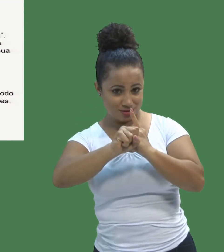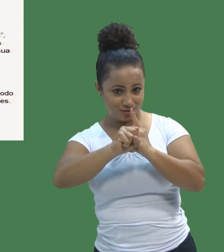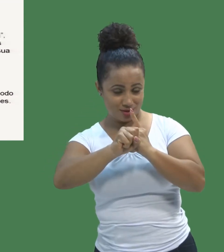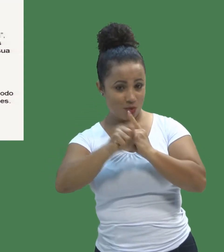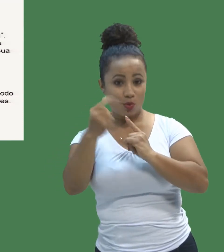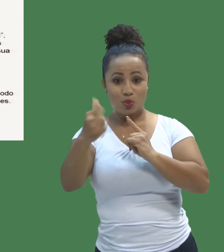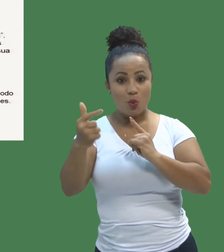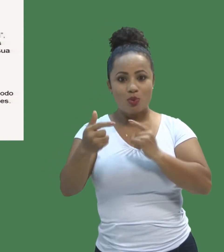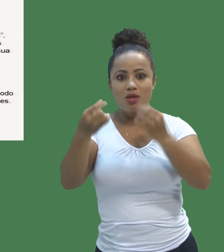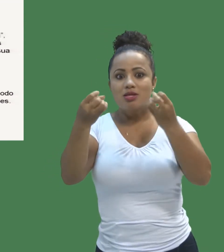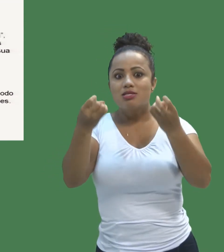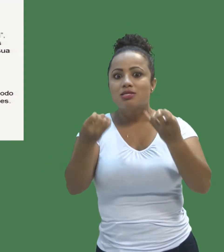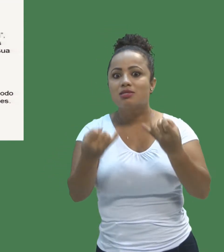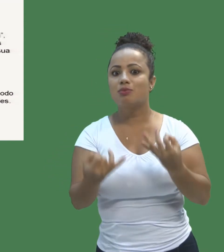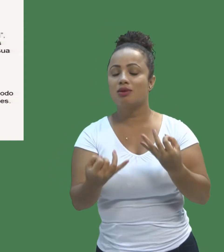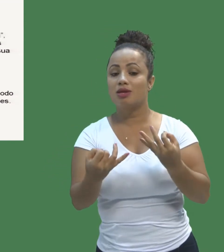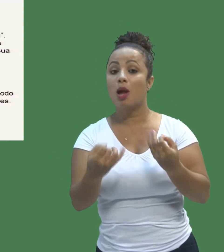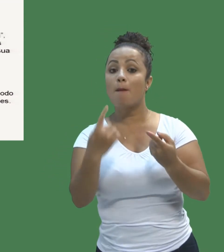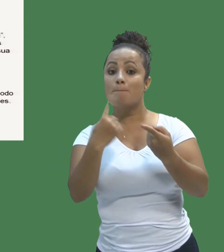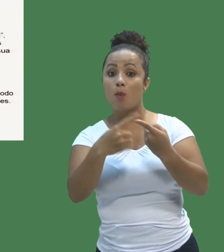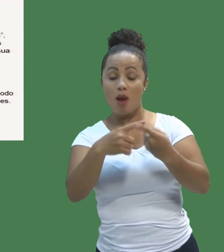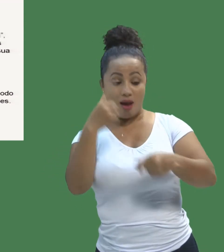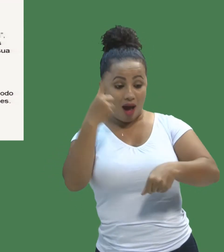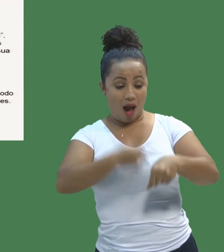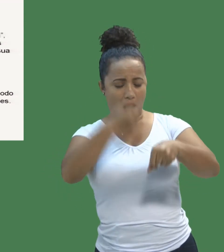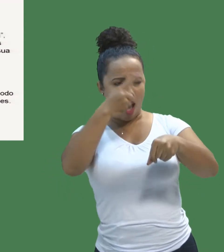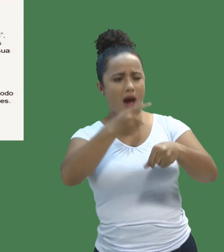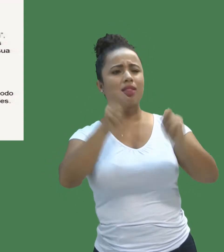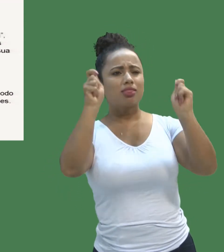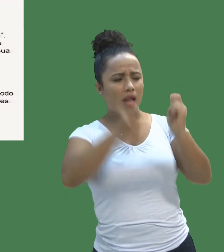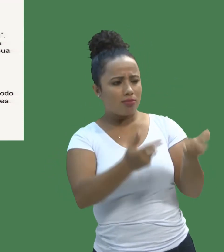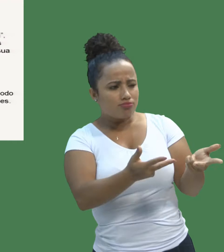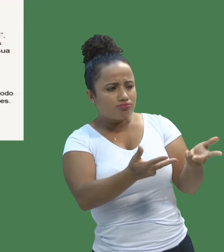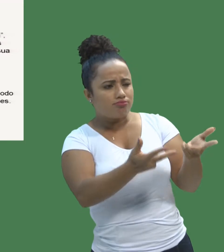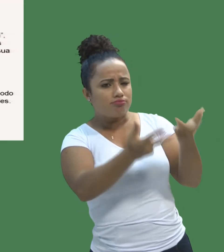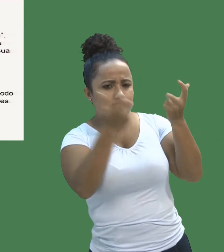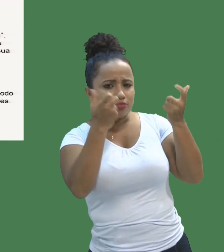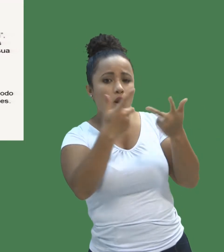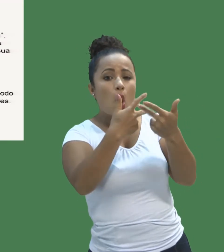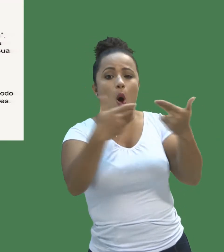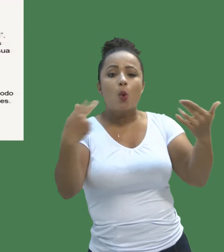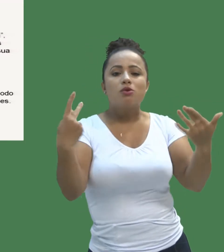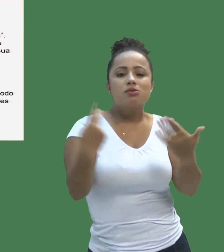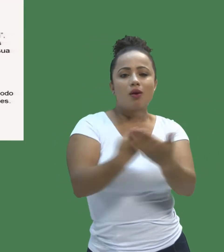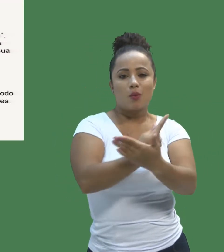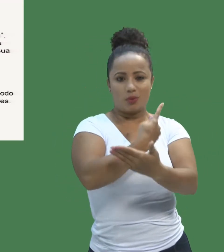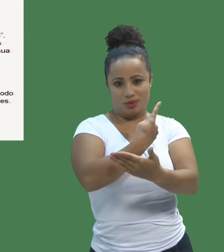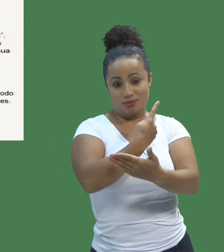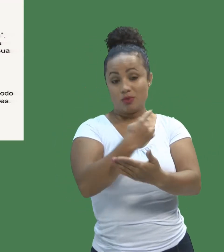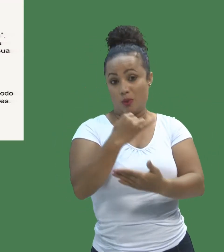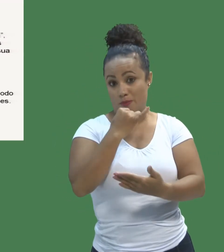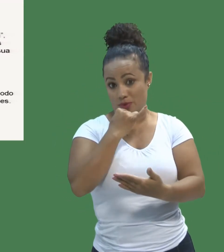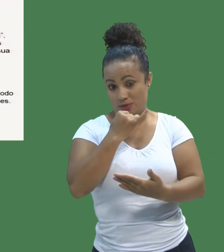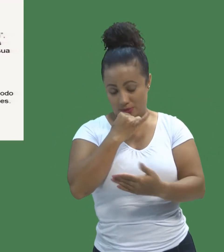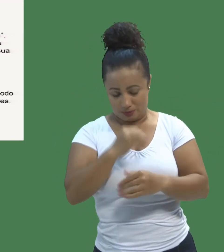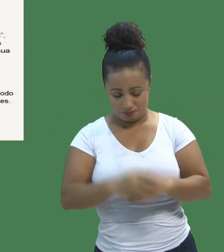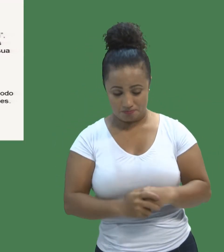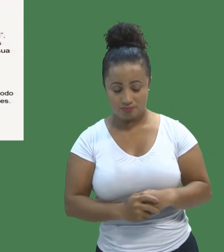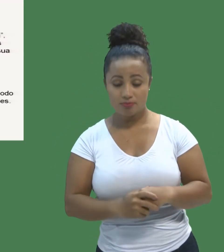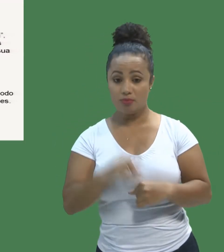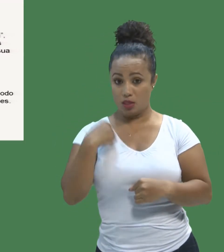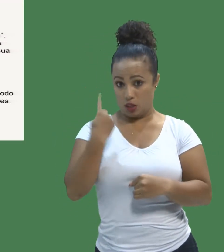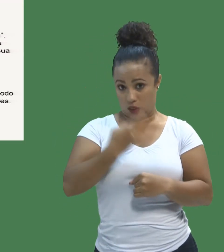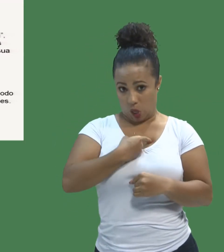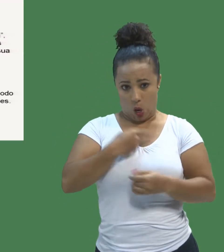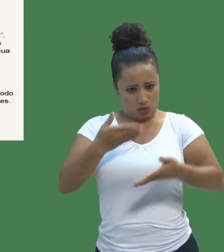verdade, é a realidade que explica aquela sistematização de determinadas ideias.